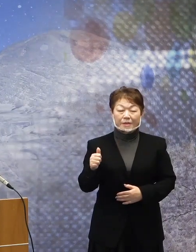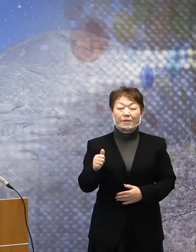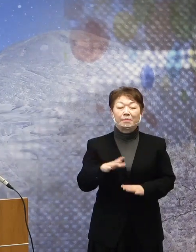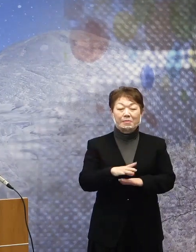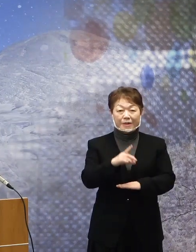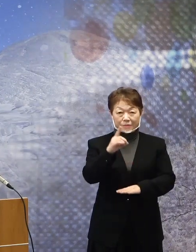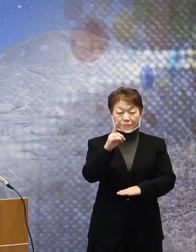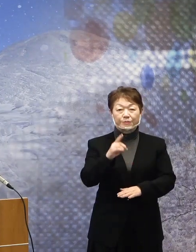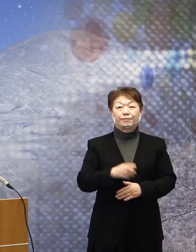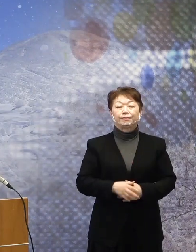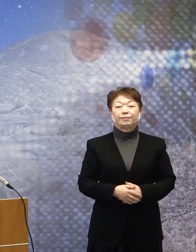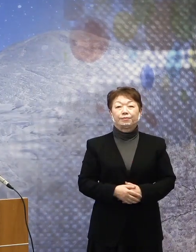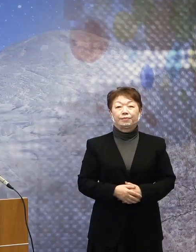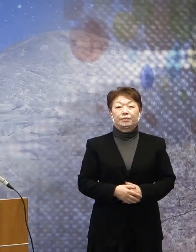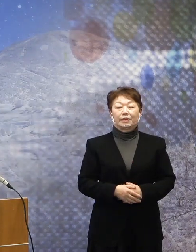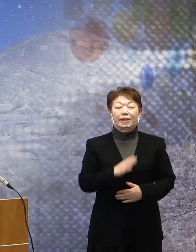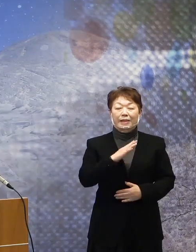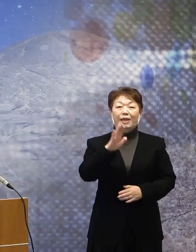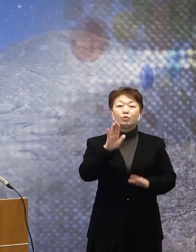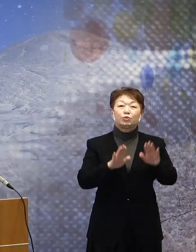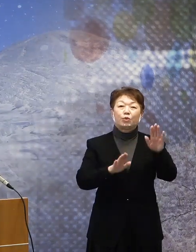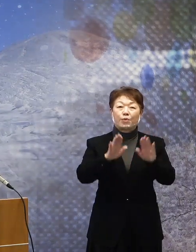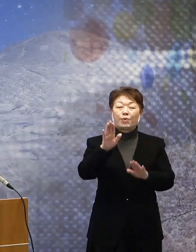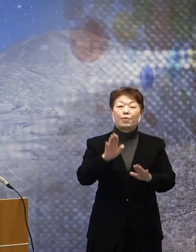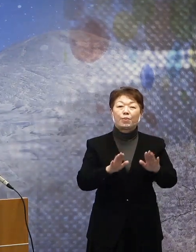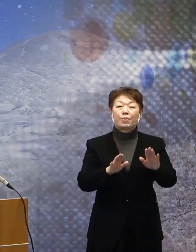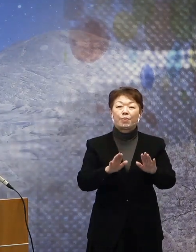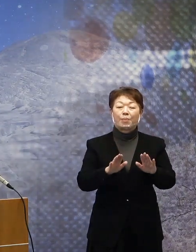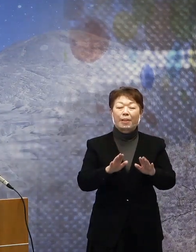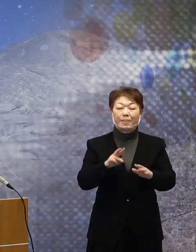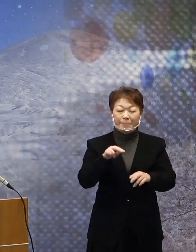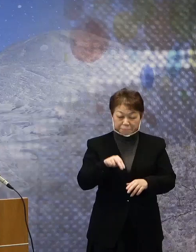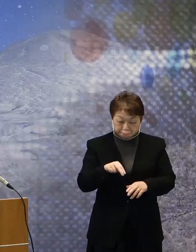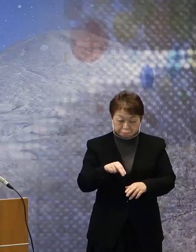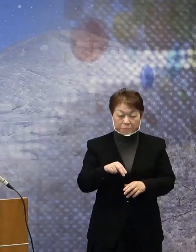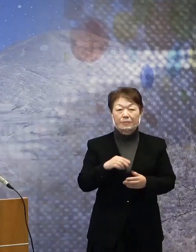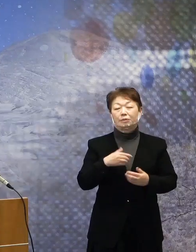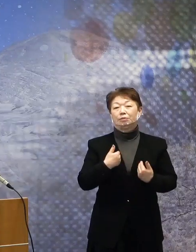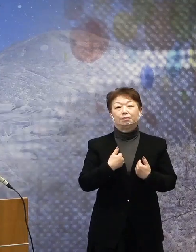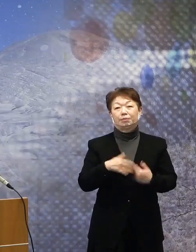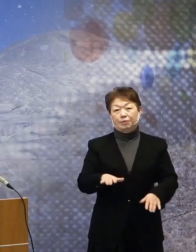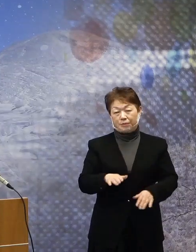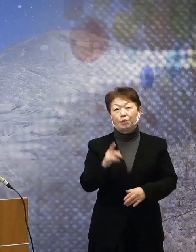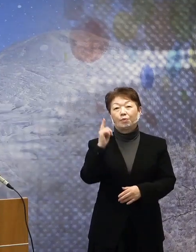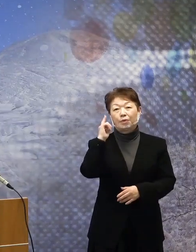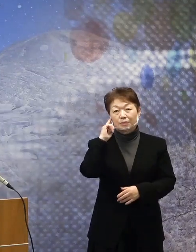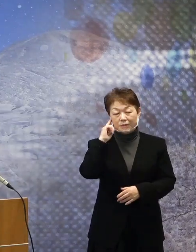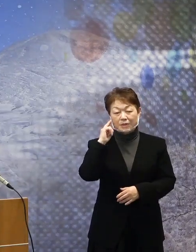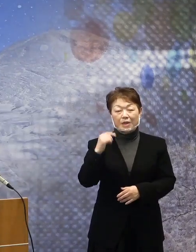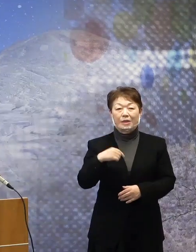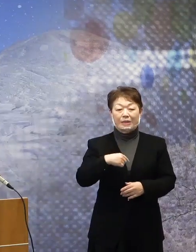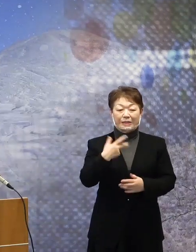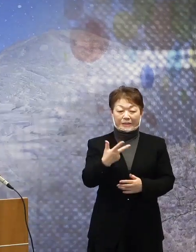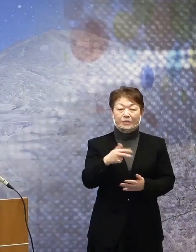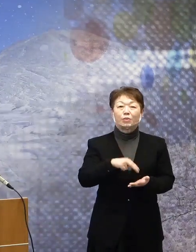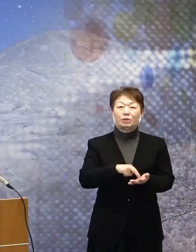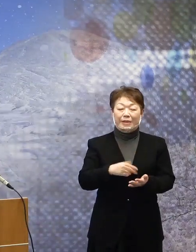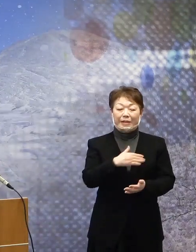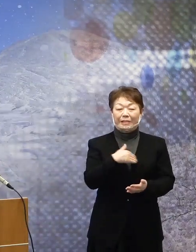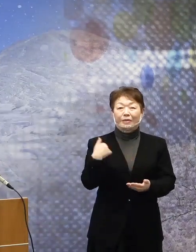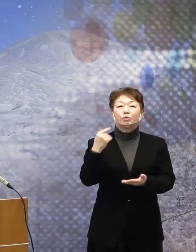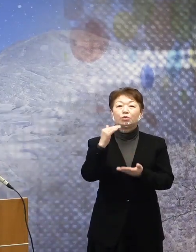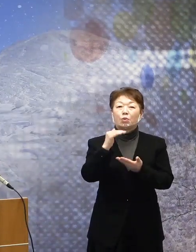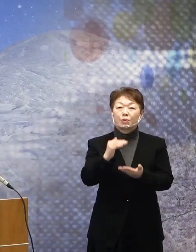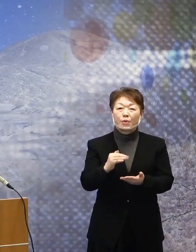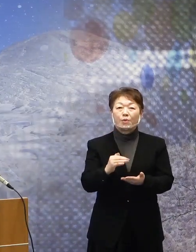ず現状はですね、下を向いていることができません。我々にできることを全てやってい